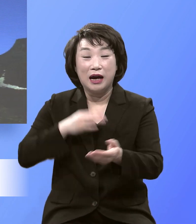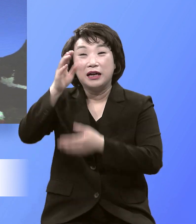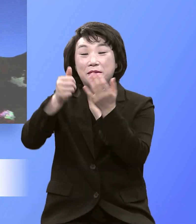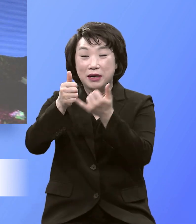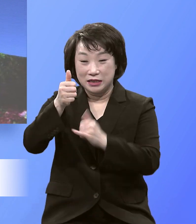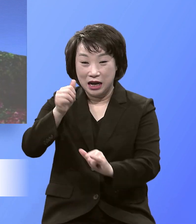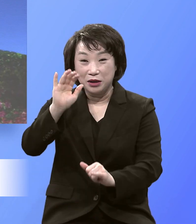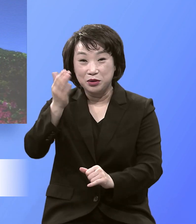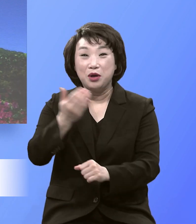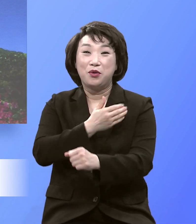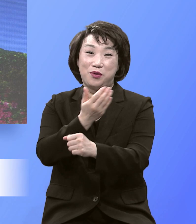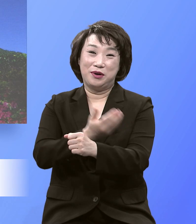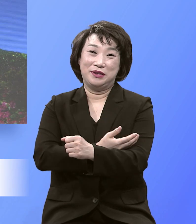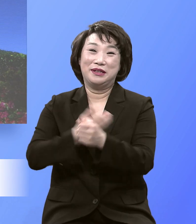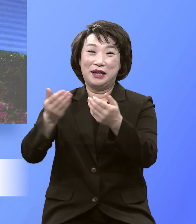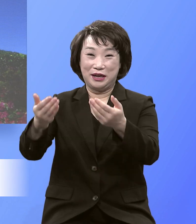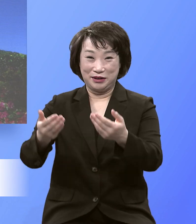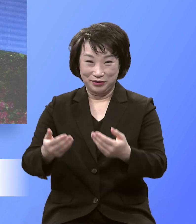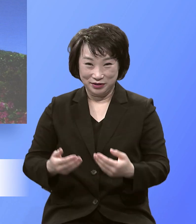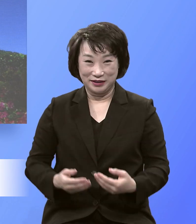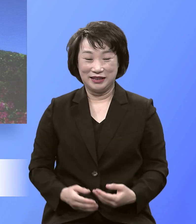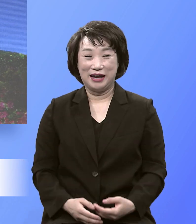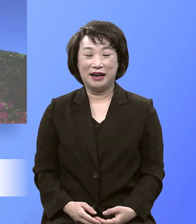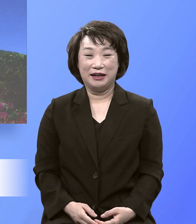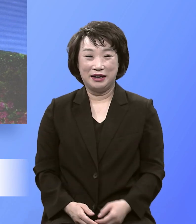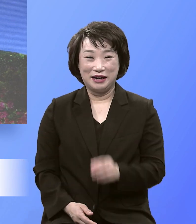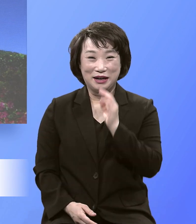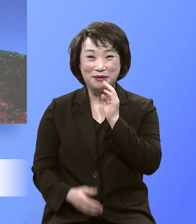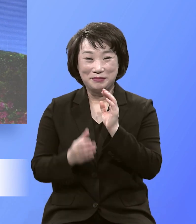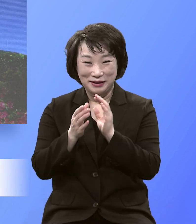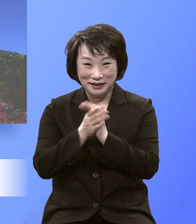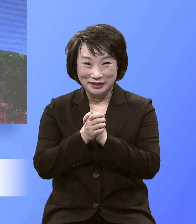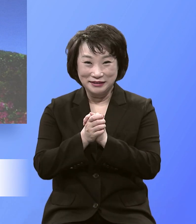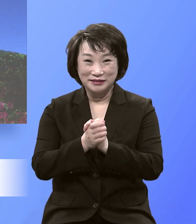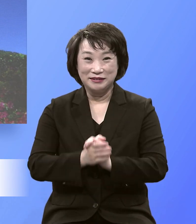하나님의 자녀가 되는 권세를 주셨다.